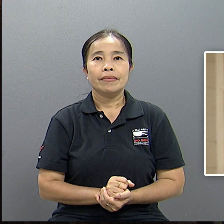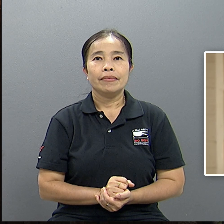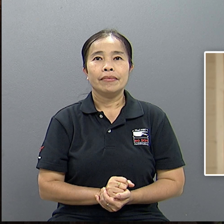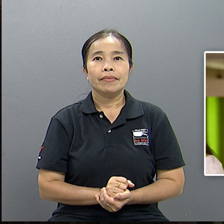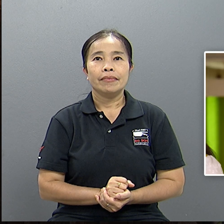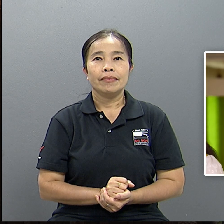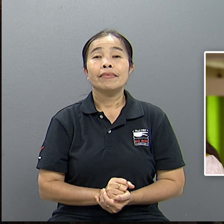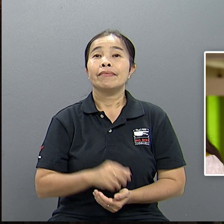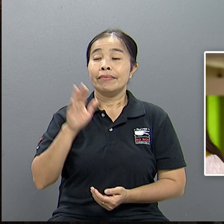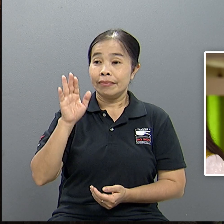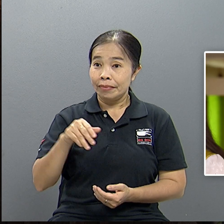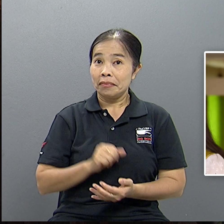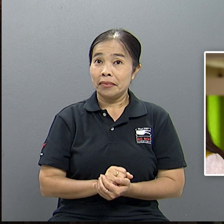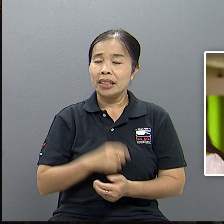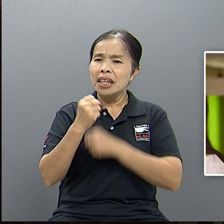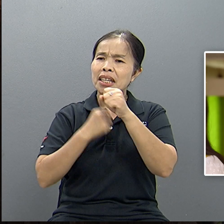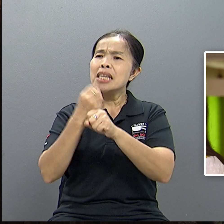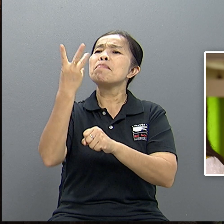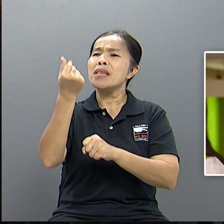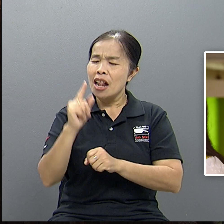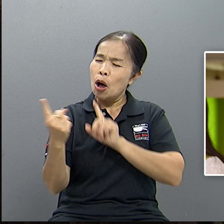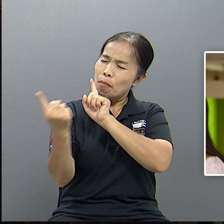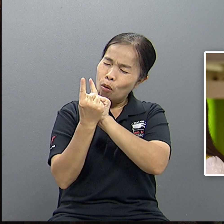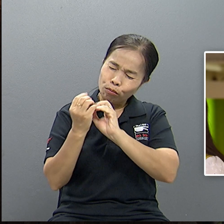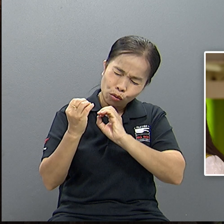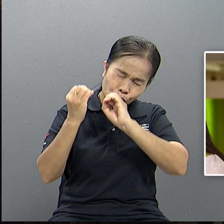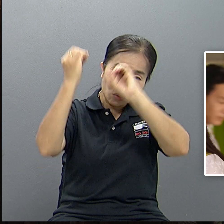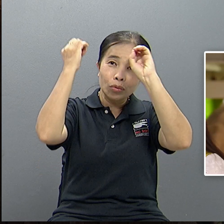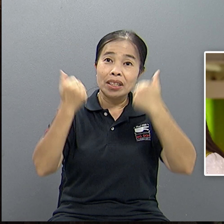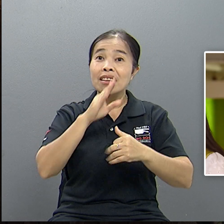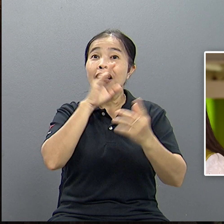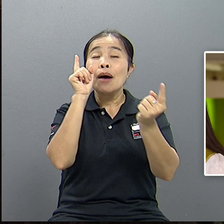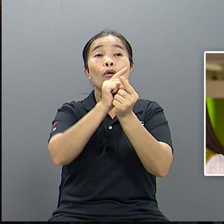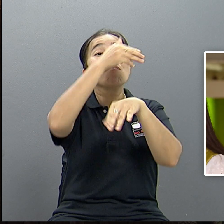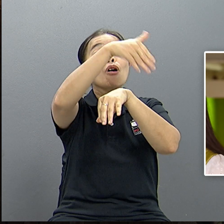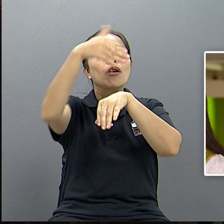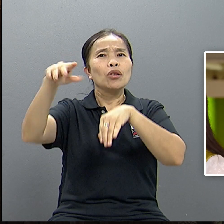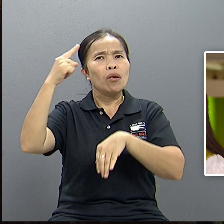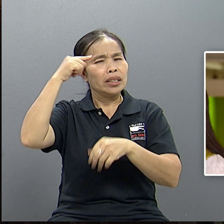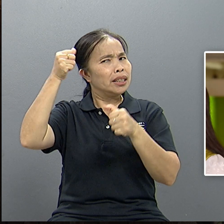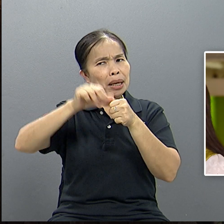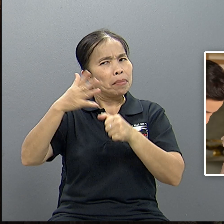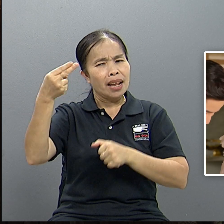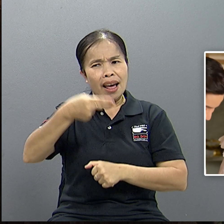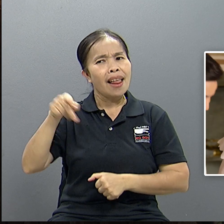พ่อเลิศกี่ปีแล้วที่ไม่ได้พบกันนี่ถ้าไปพบที่อื่นคงจำหลานไม่ได้แน่ๆอ